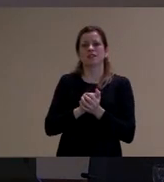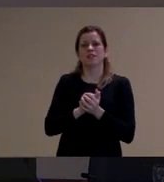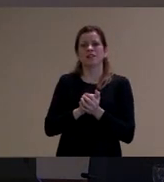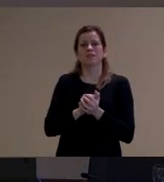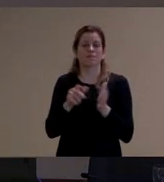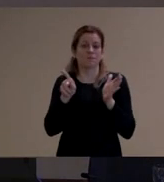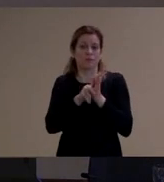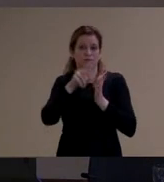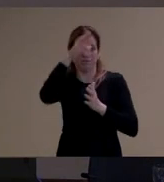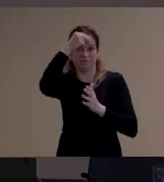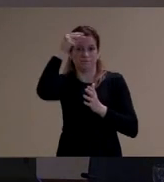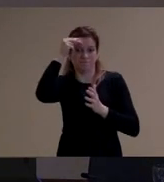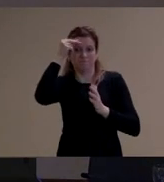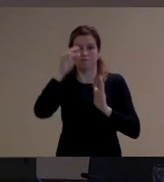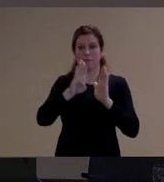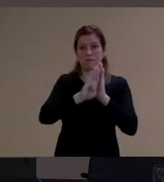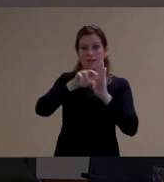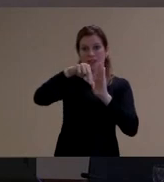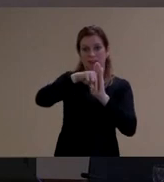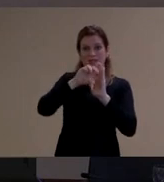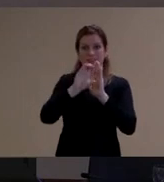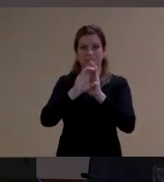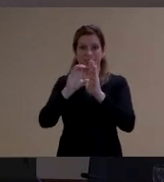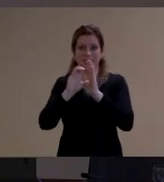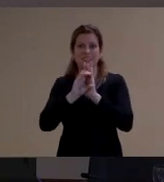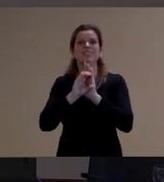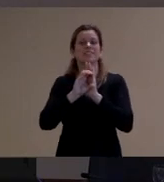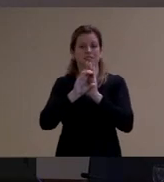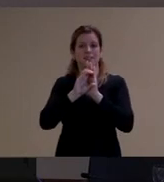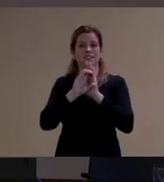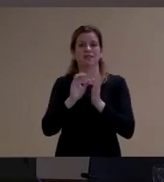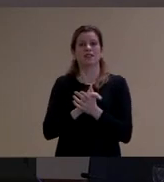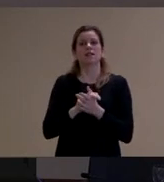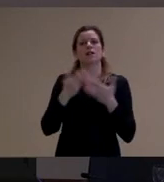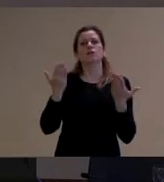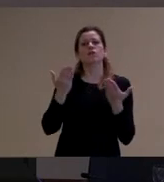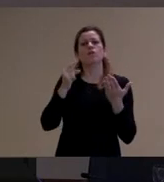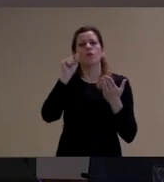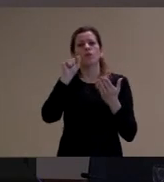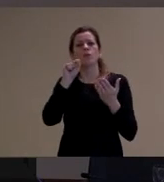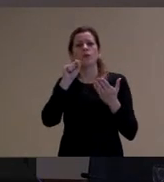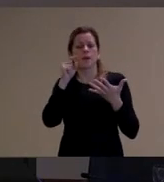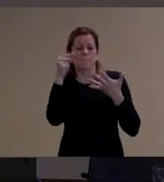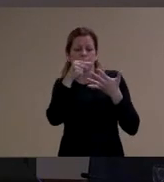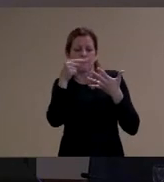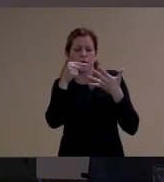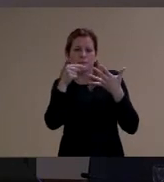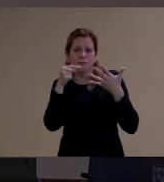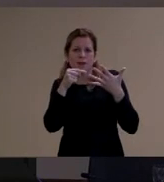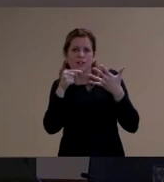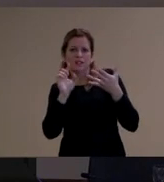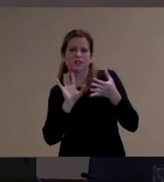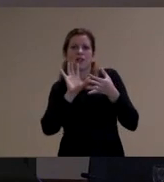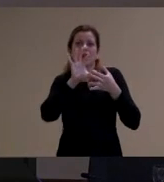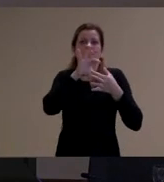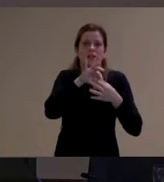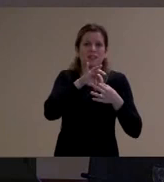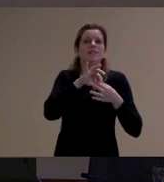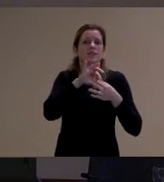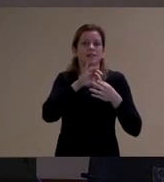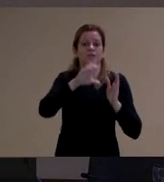tomam como ponto de partida para sua construção as diretrizes curriculares nacionais que é